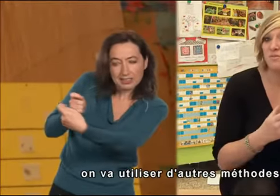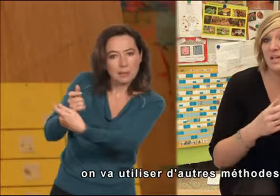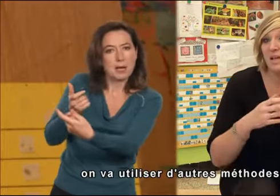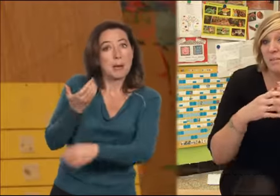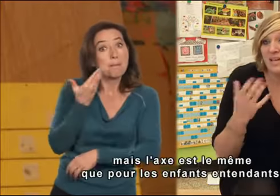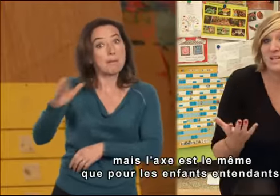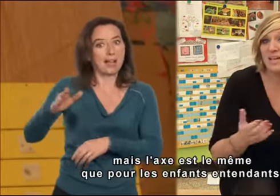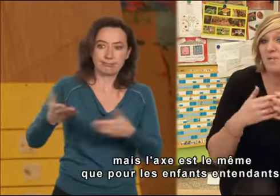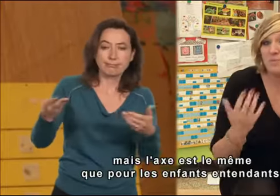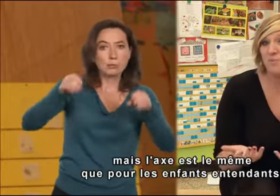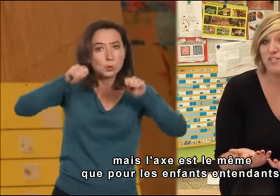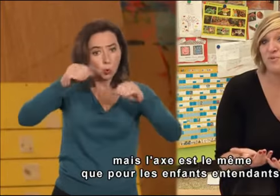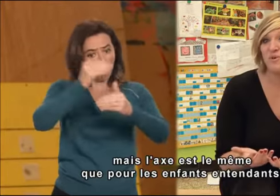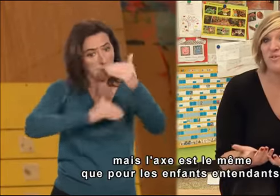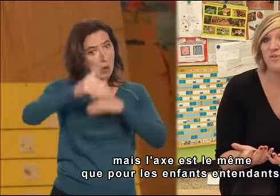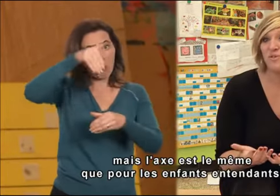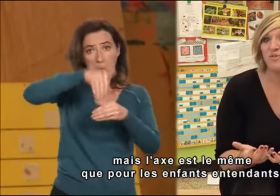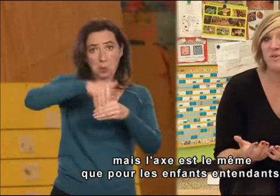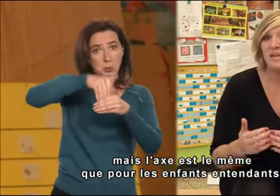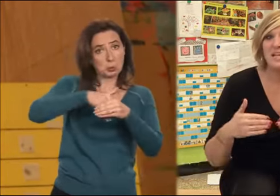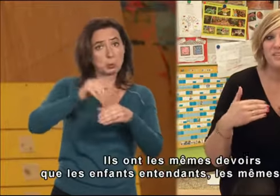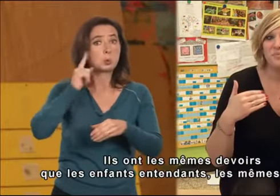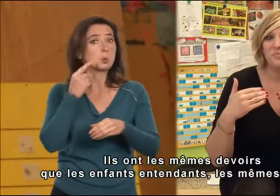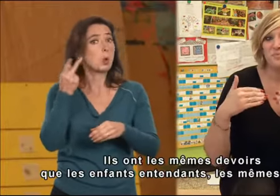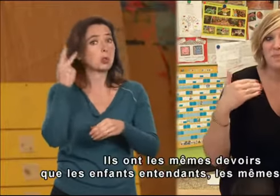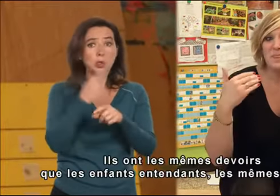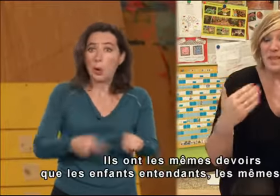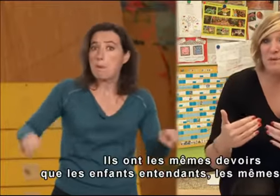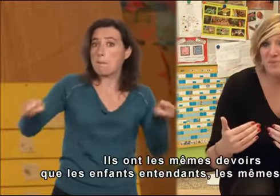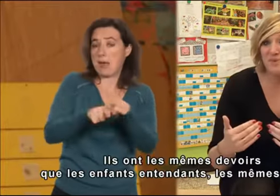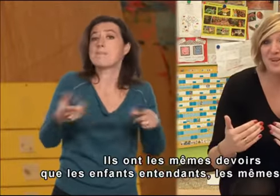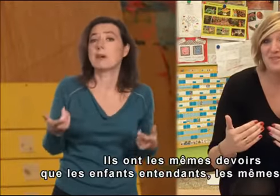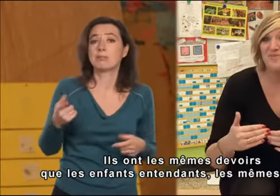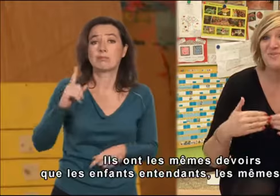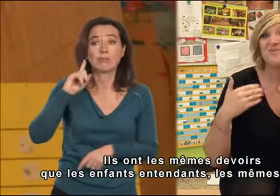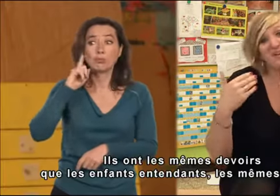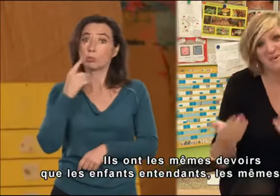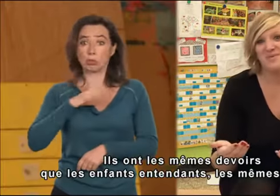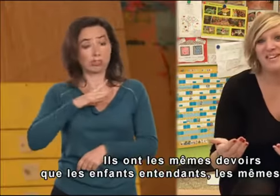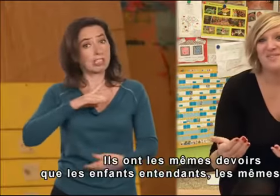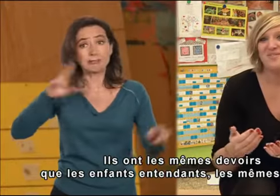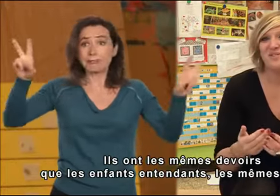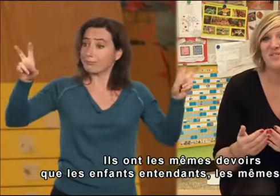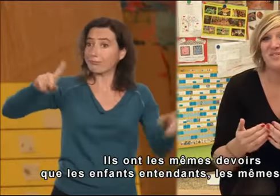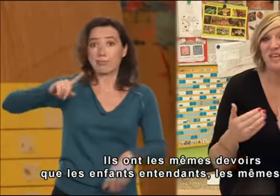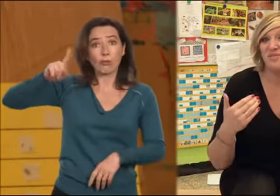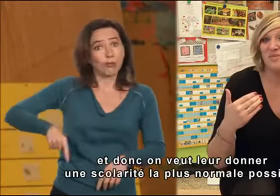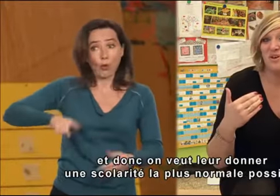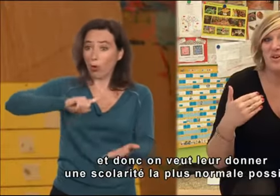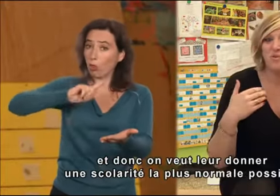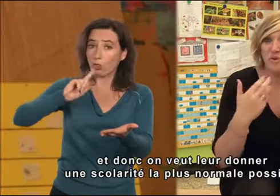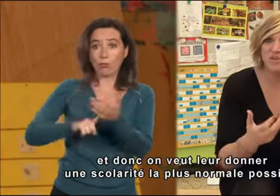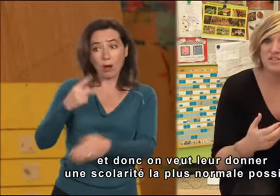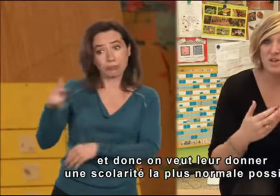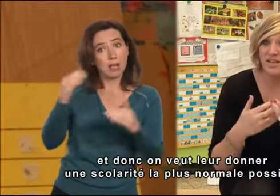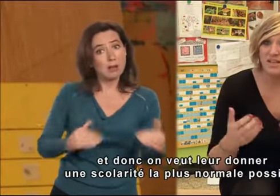méthodes. Mais l'axe est le même que pour les enfants entendants. Ils ont les mêmes devoirs que les enfants entendants, les mêmes droits que les enfants entendants. Et donc,